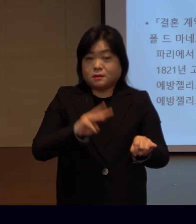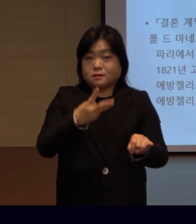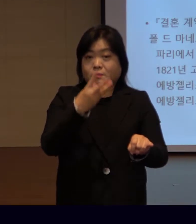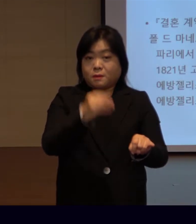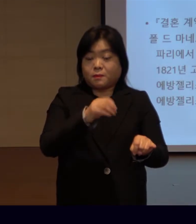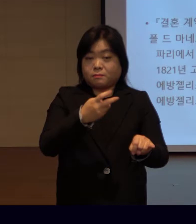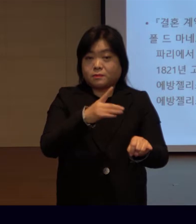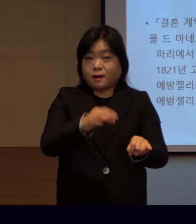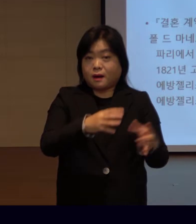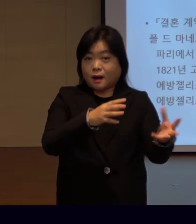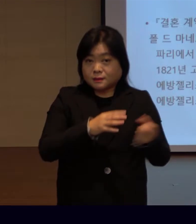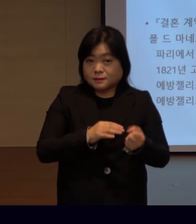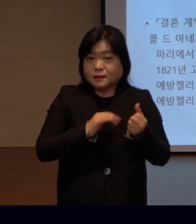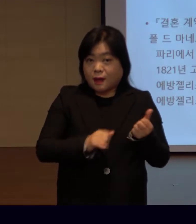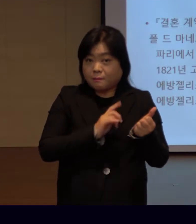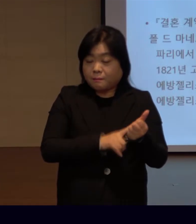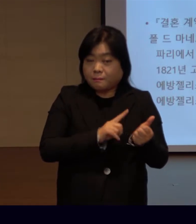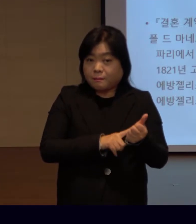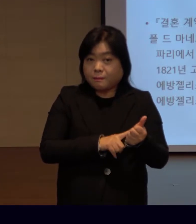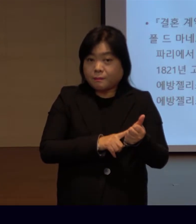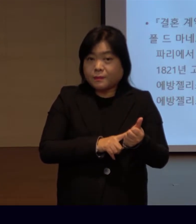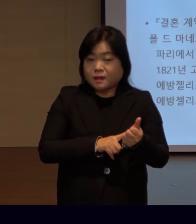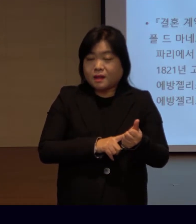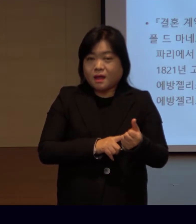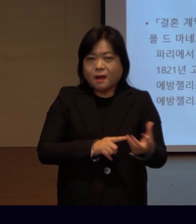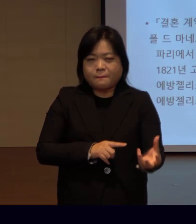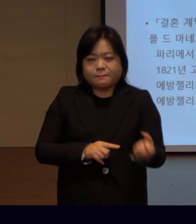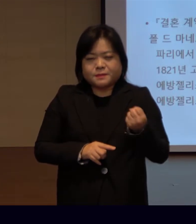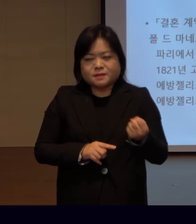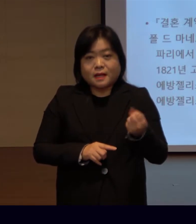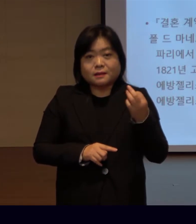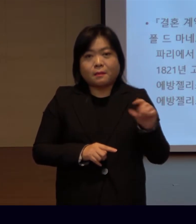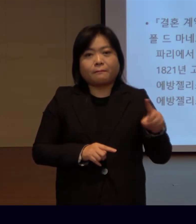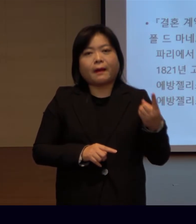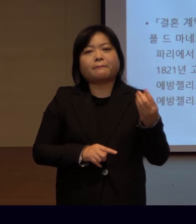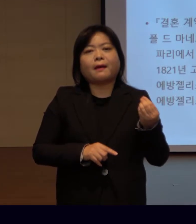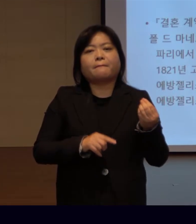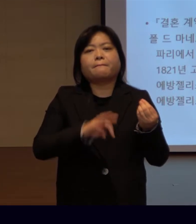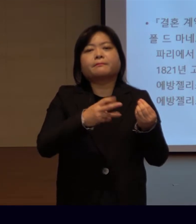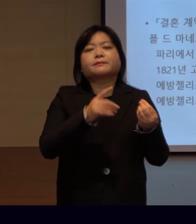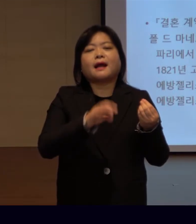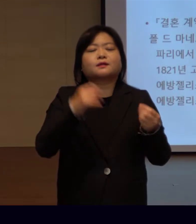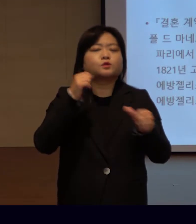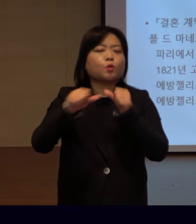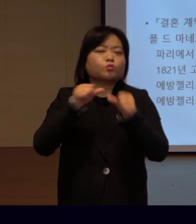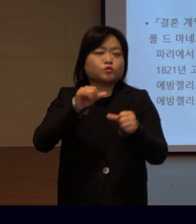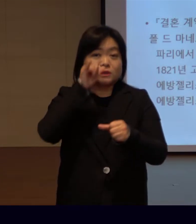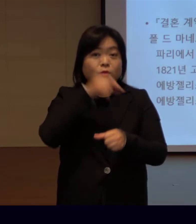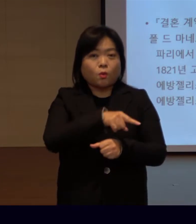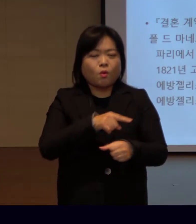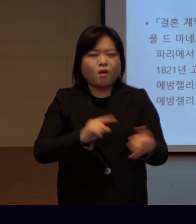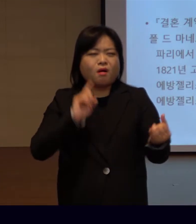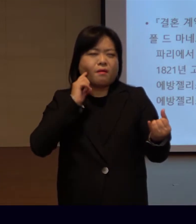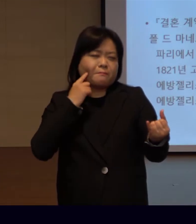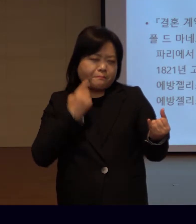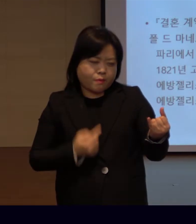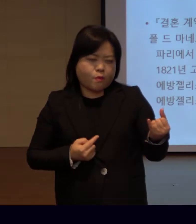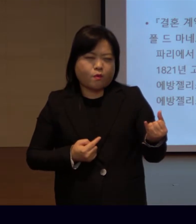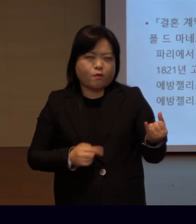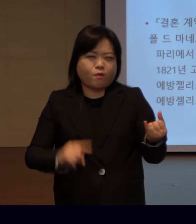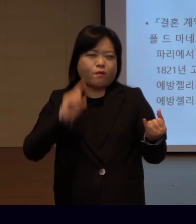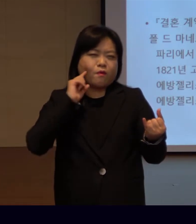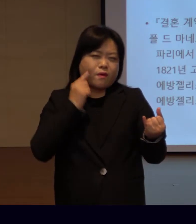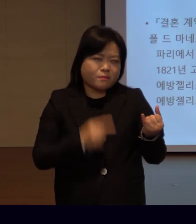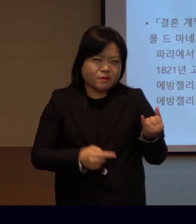재산을 가진 사람들이고 지참금은 100만 프랑이래 하는 소문이 있고 너무 예뻐요.